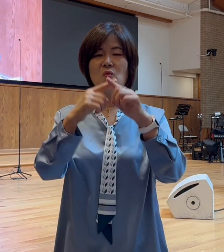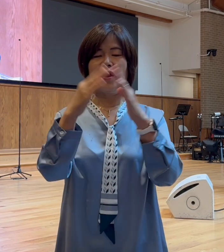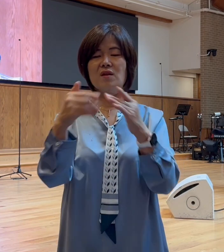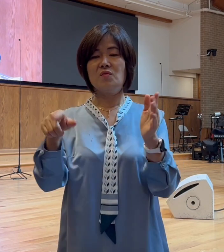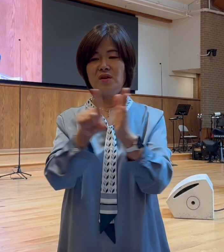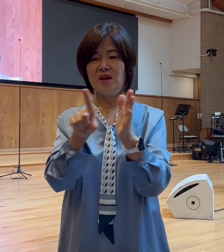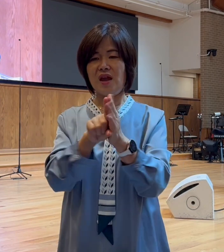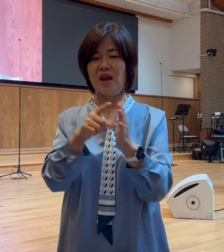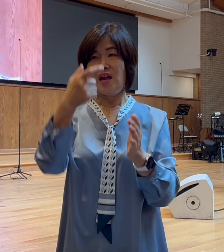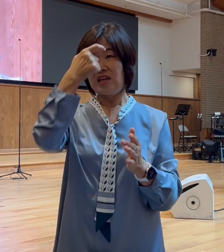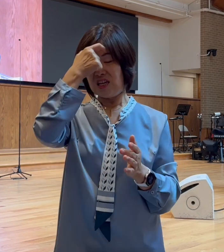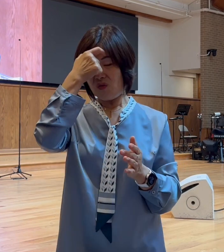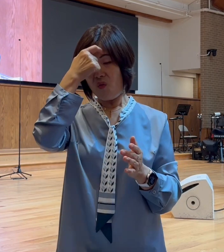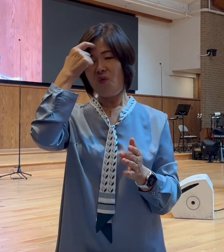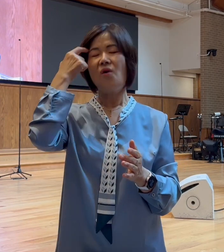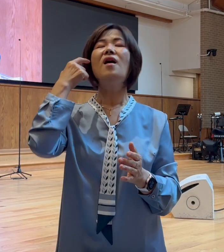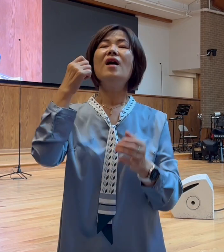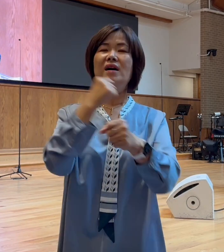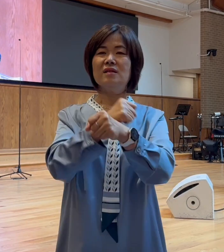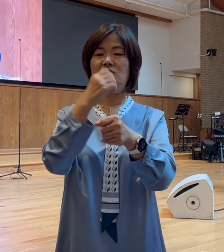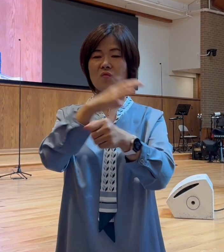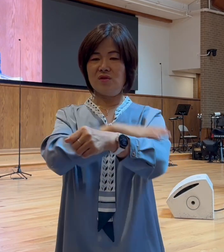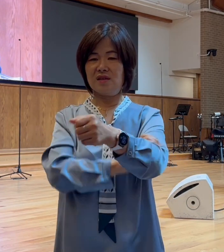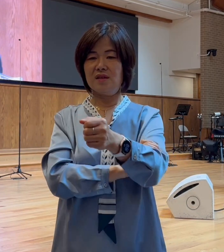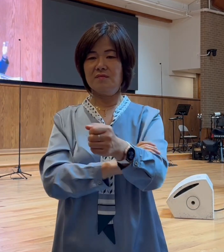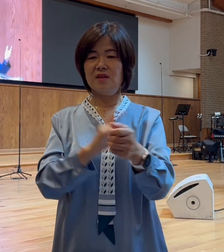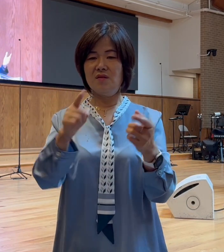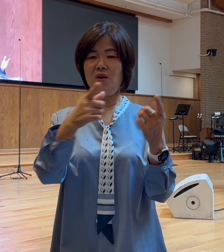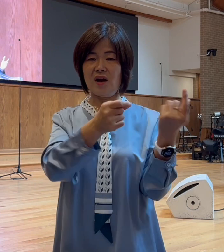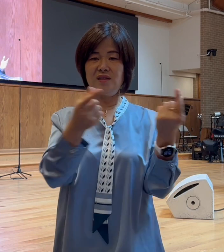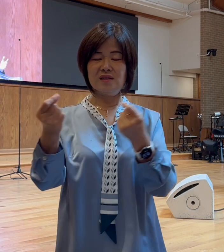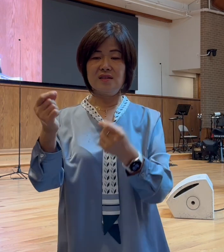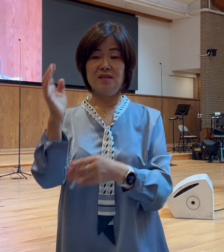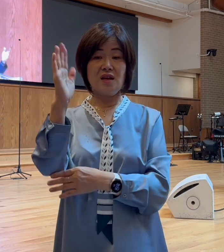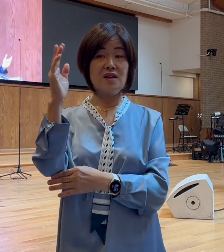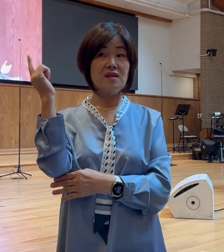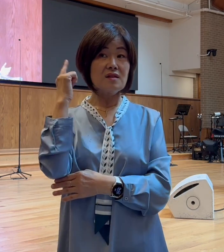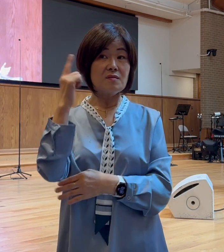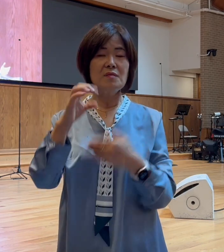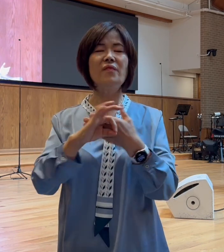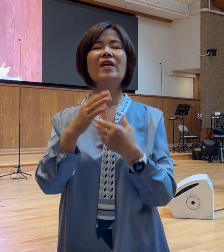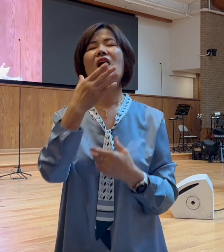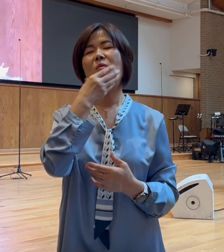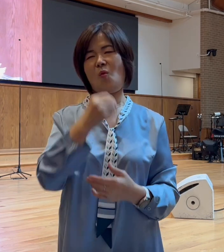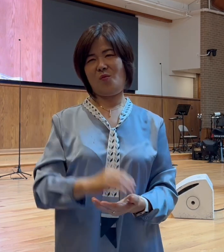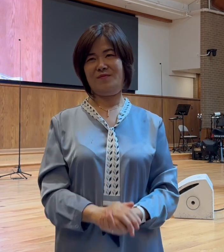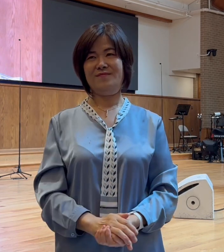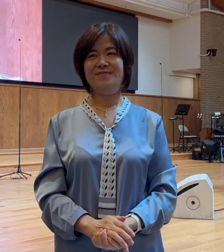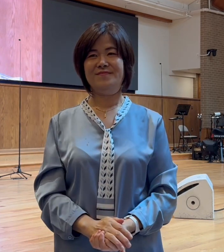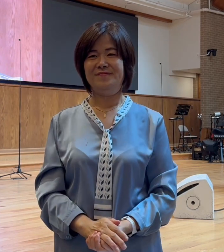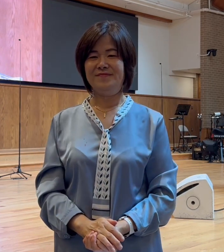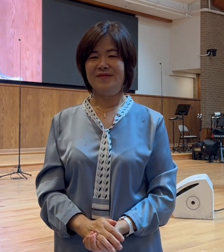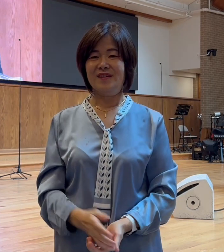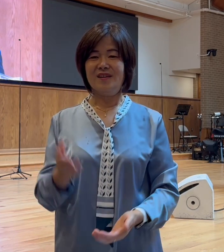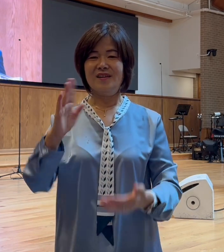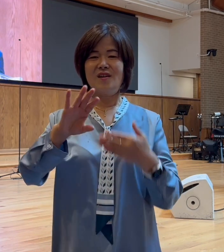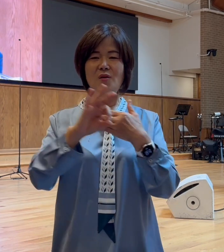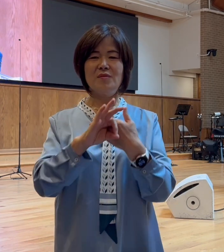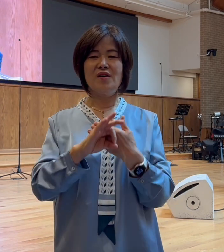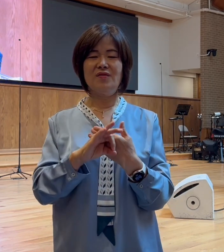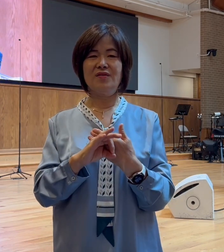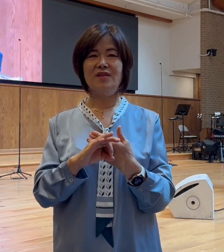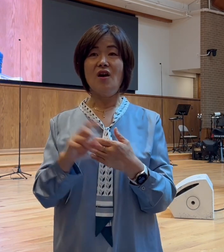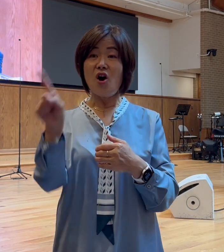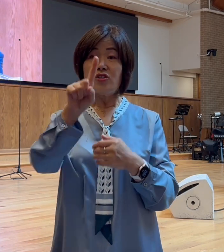정말 기도하는 권사님이었지. 이렇게 이야기를 들을 수 있으면 그 행복한 거 아닙니까? 자, 그러면